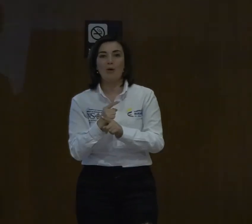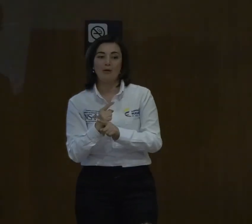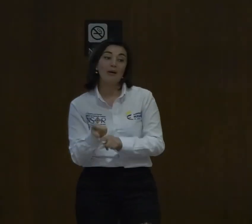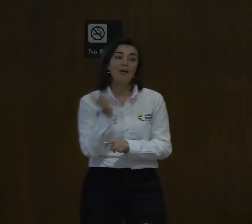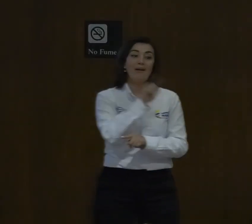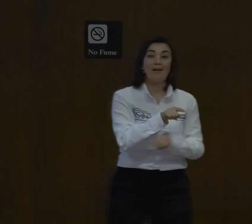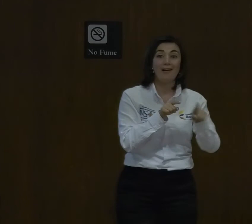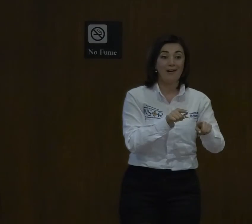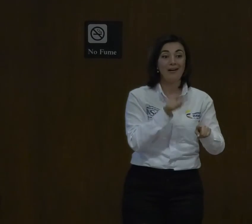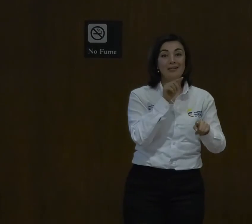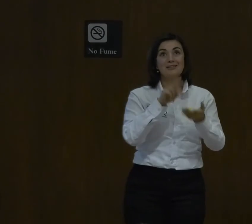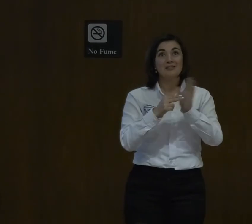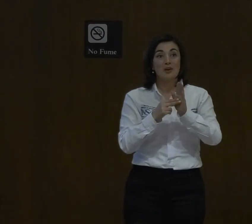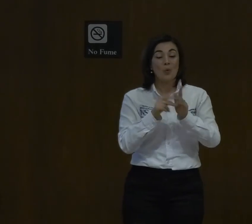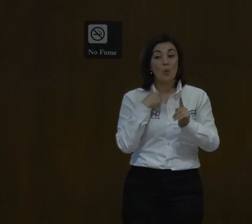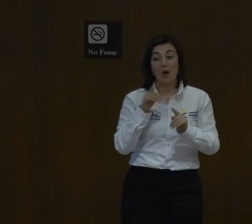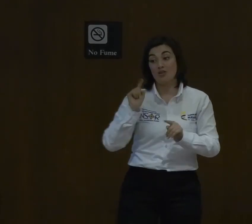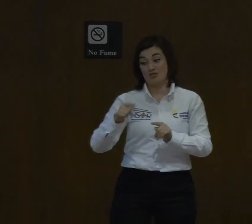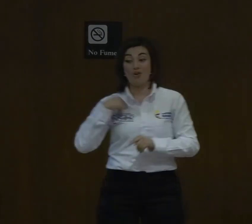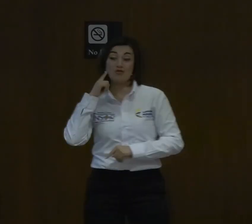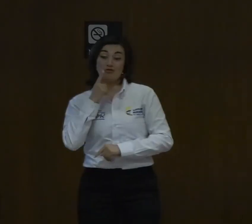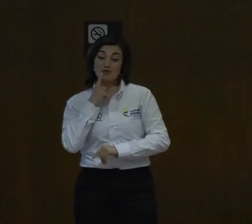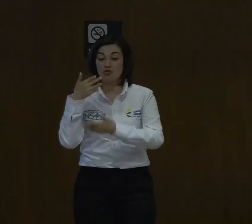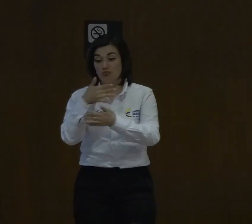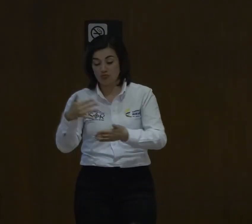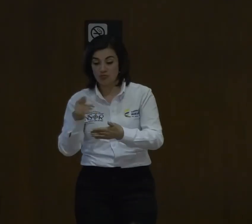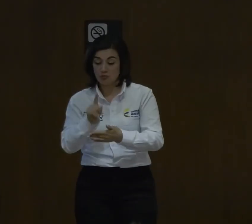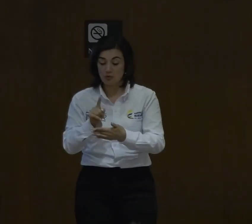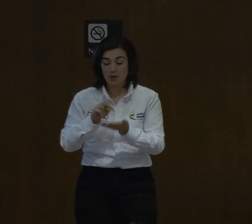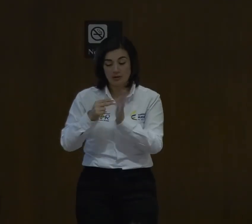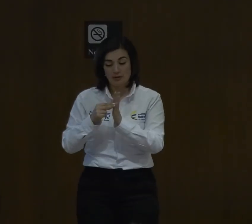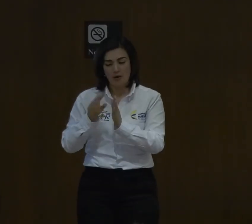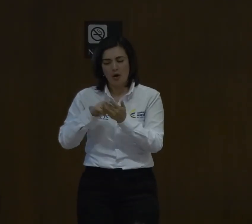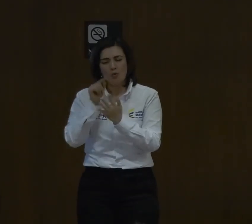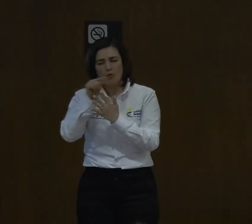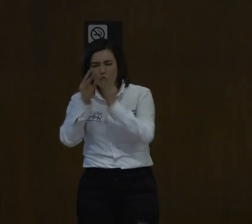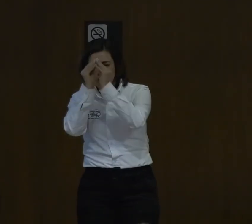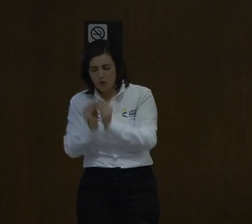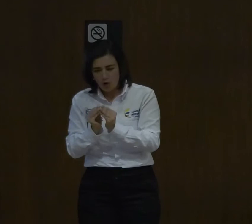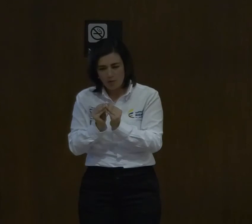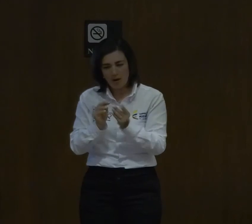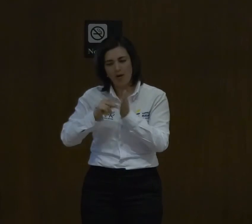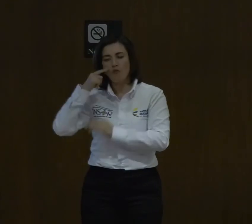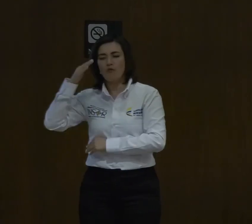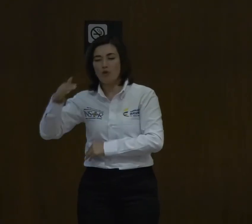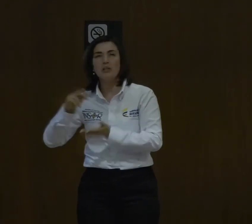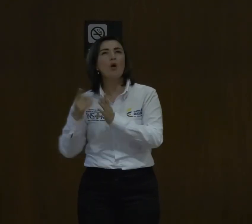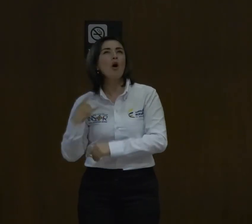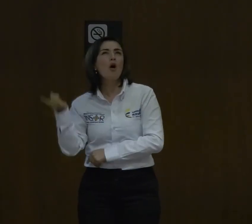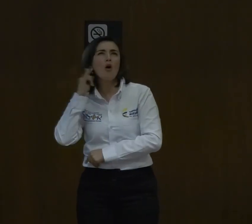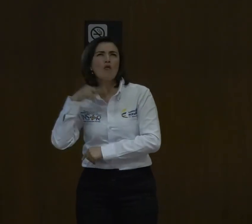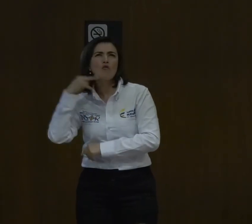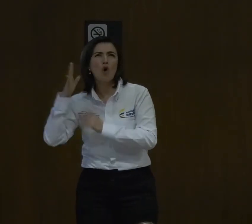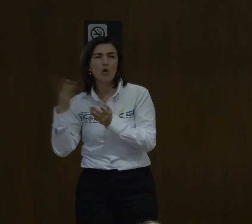utilizar, sin tener que conectar la palabra escrita o la ortografía con la fonología, con la pronunciación